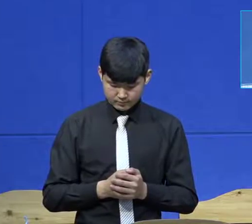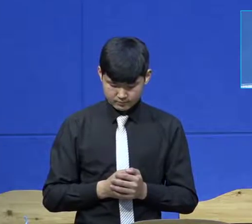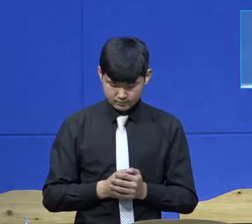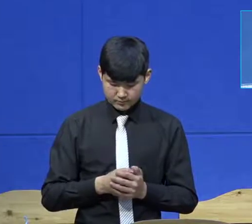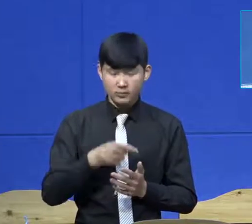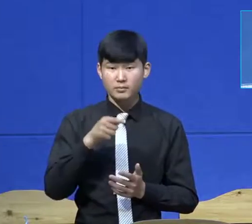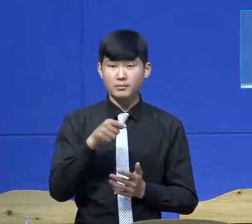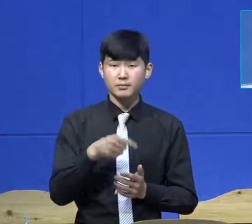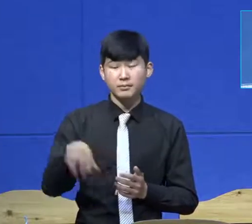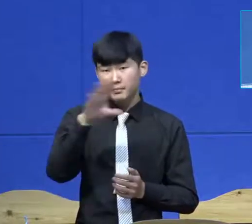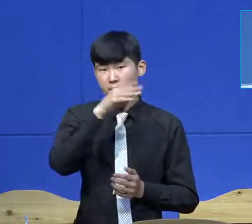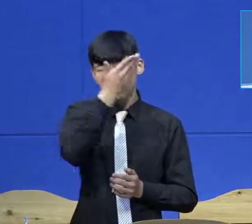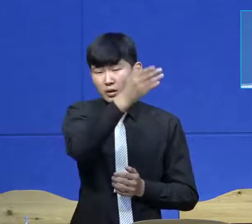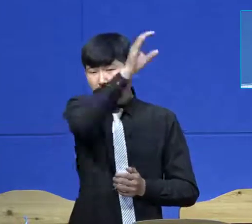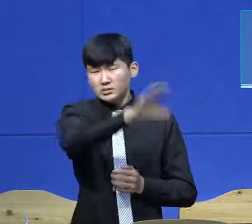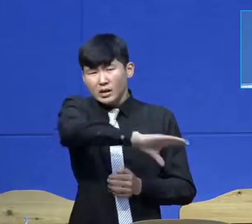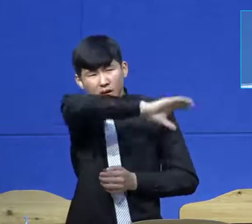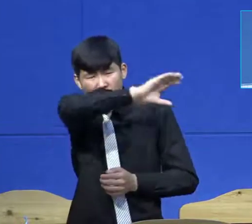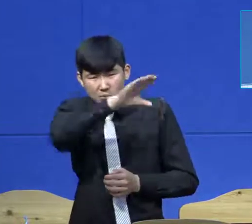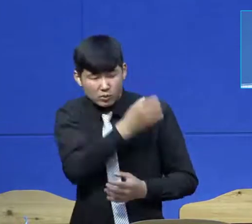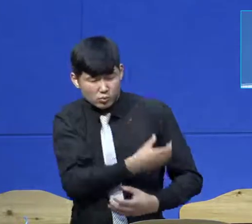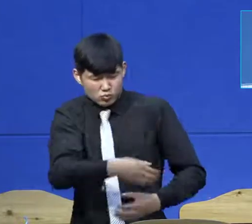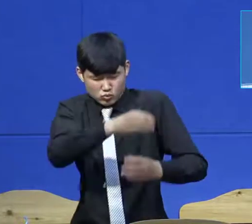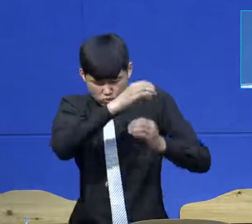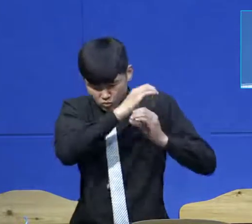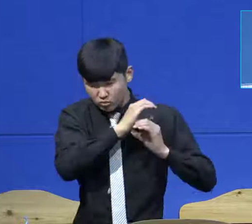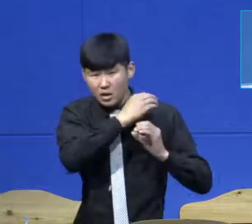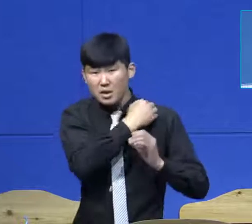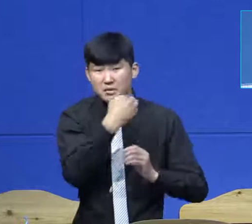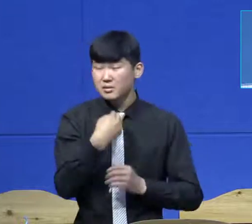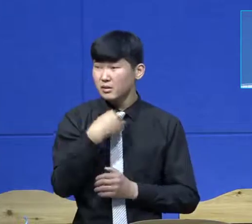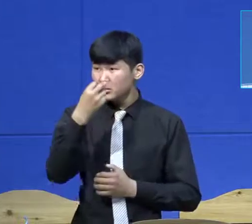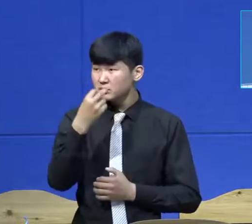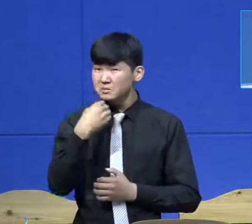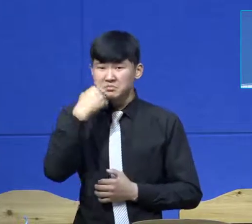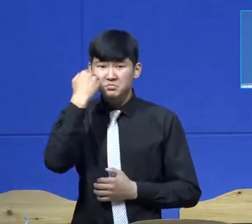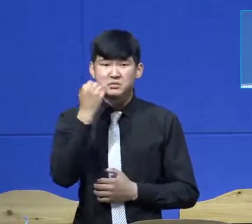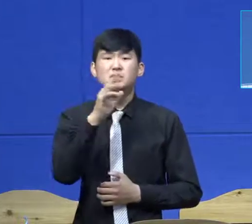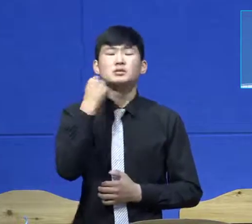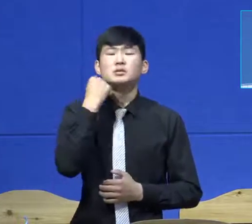Бид нэр тэр загалмайг аимшиг загалмайг үүрсэн эзнээс яаж ичхи?